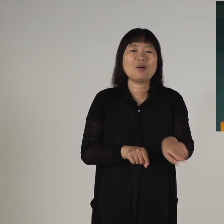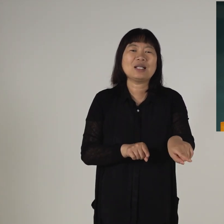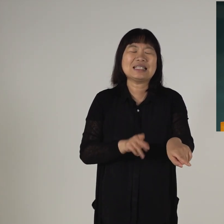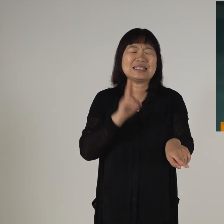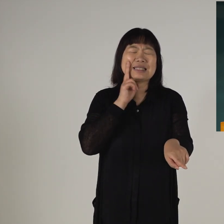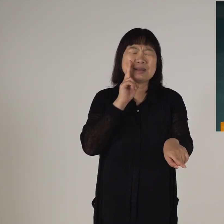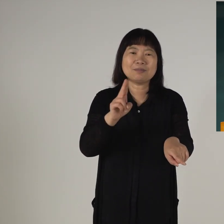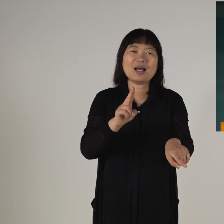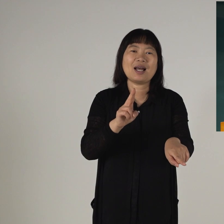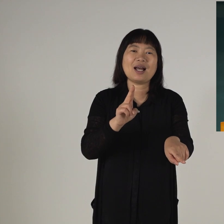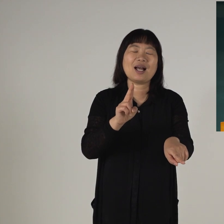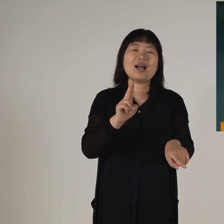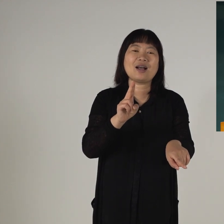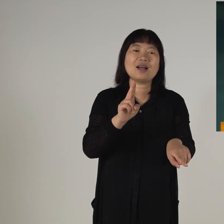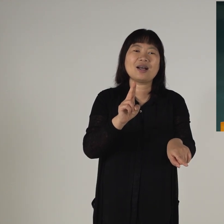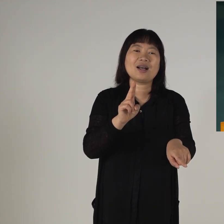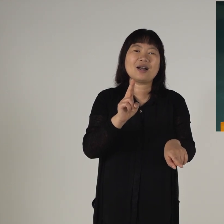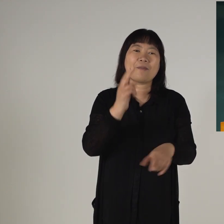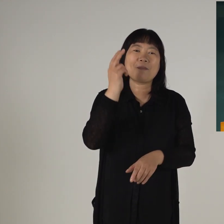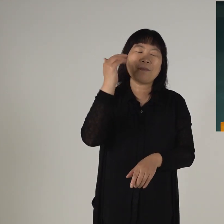심각하게 훼손한 거죠.